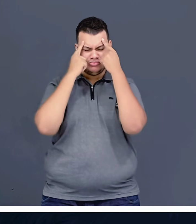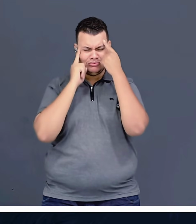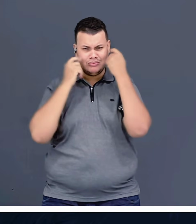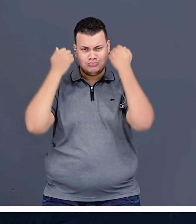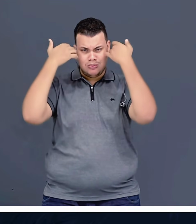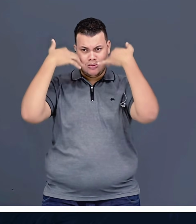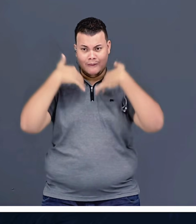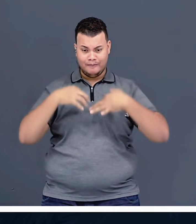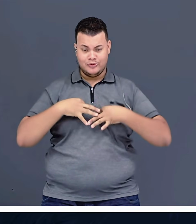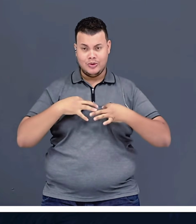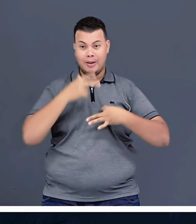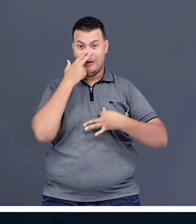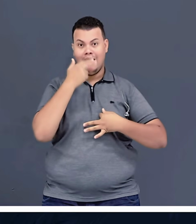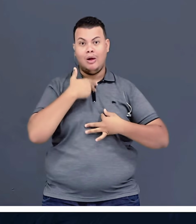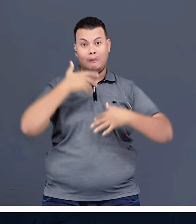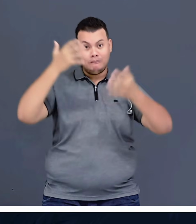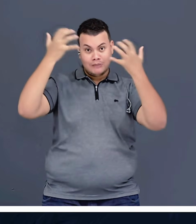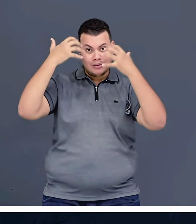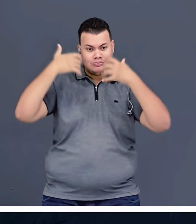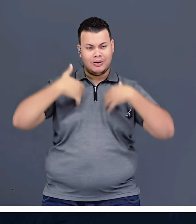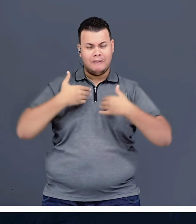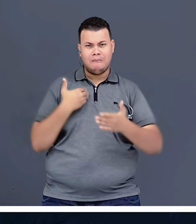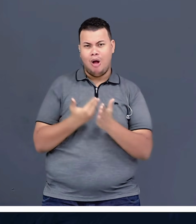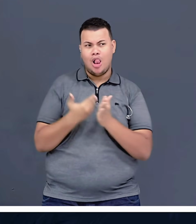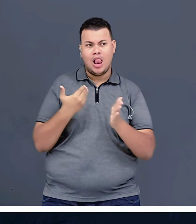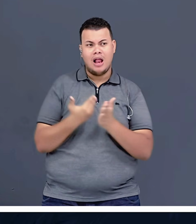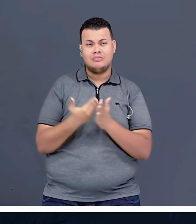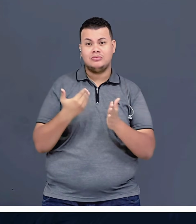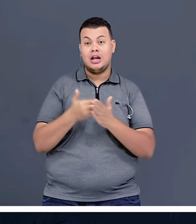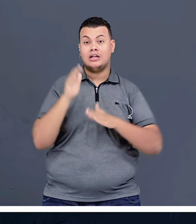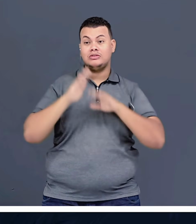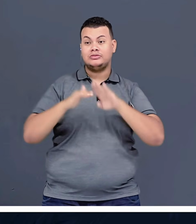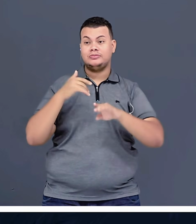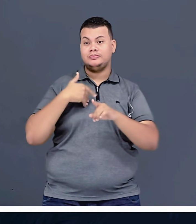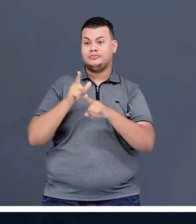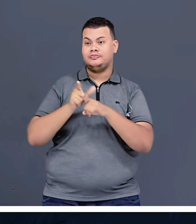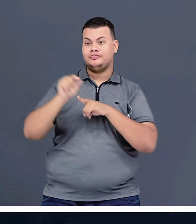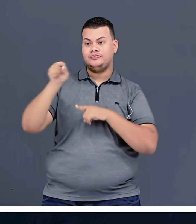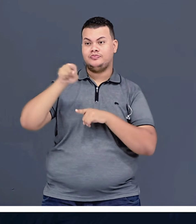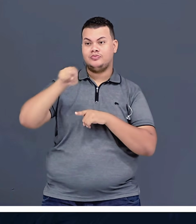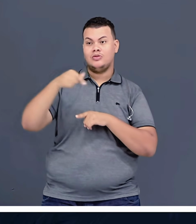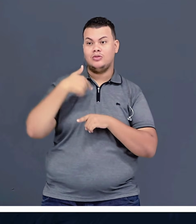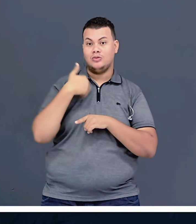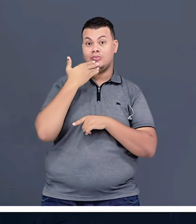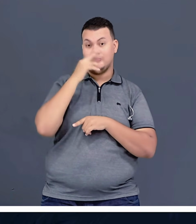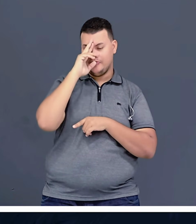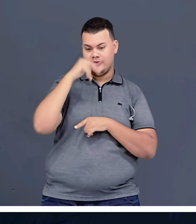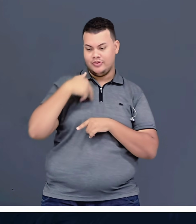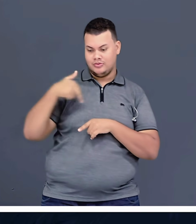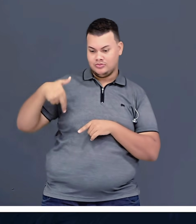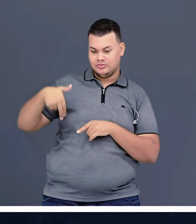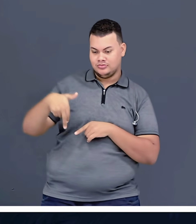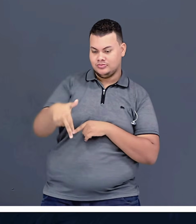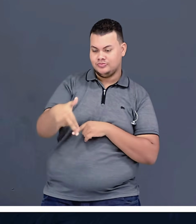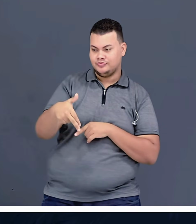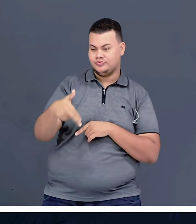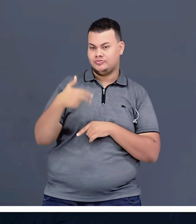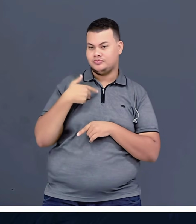a roupa parecia que eu tinha tomado banho. Às vezes eu saía para ir almoçar, eu passava pelo mezanino assim, onde ficava,